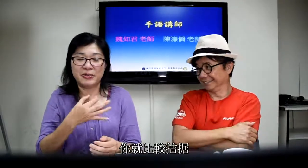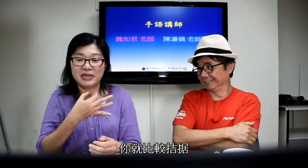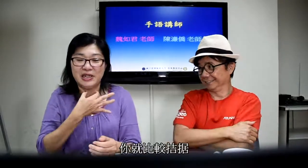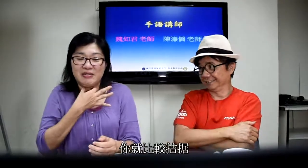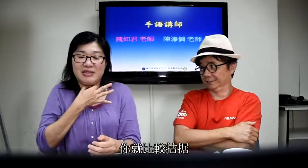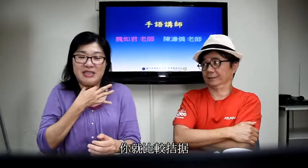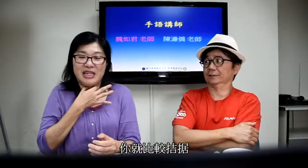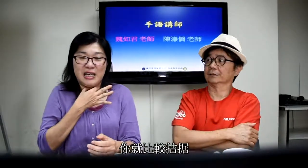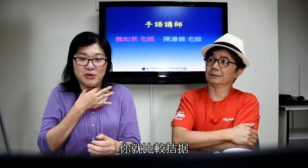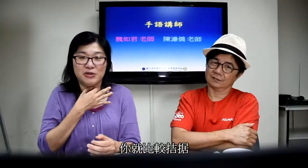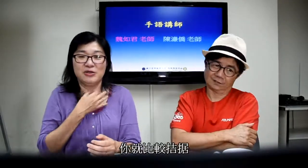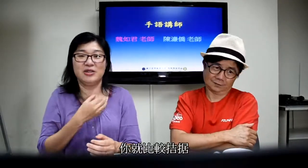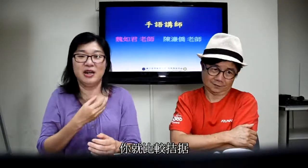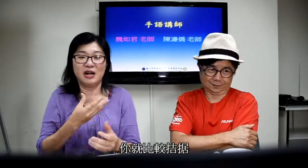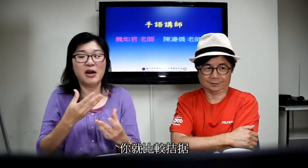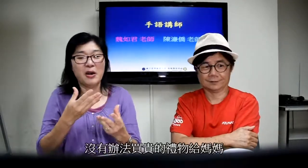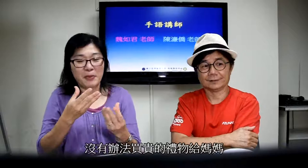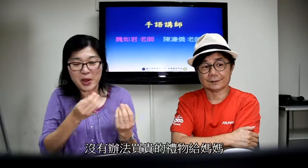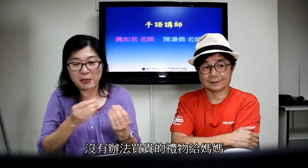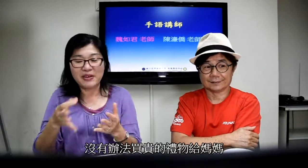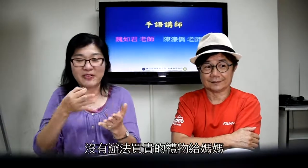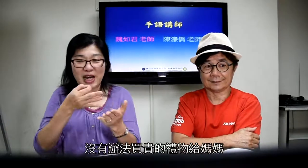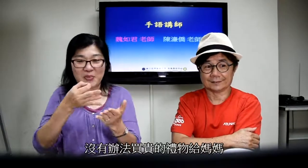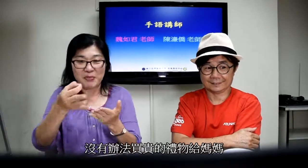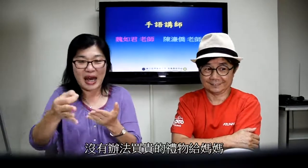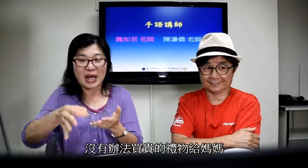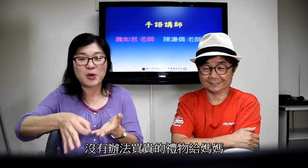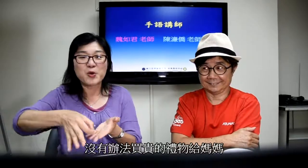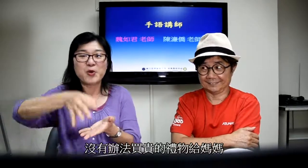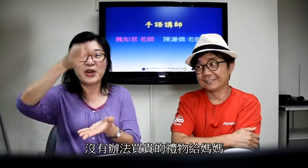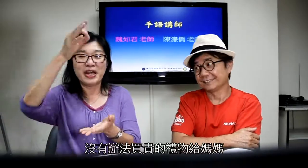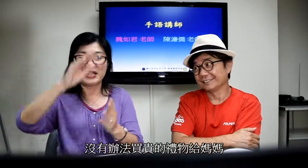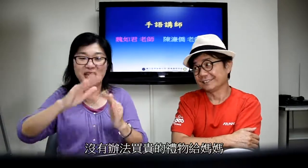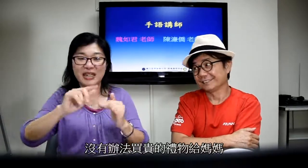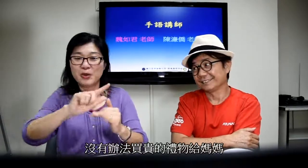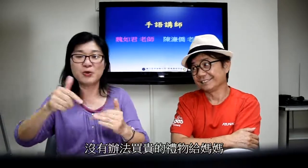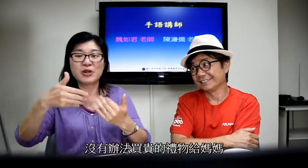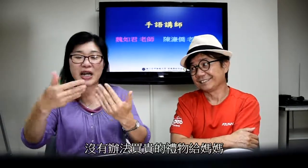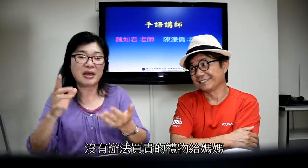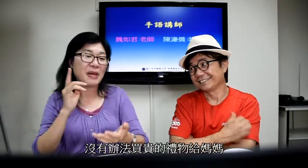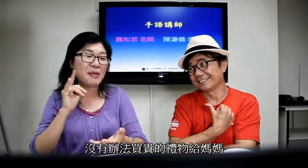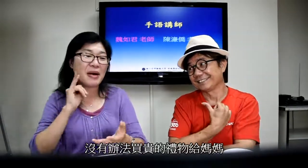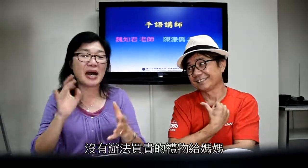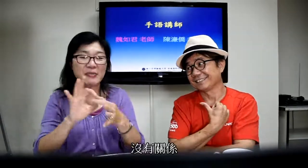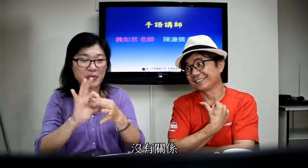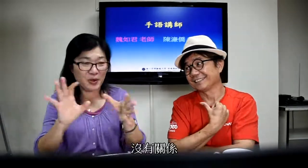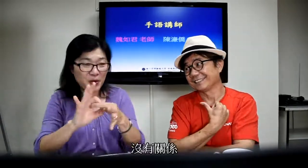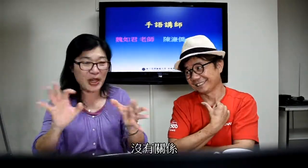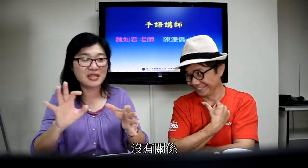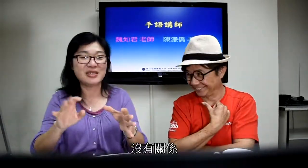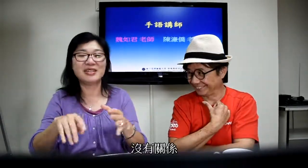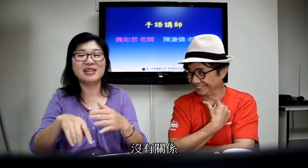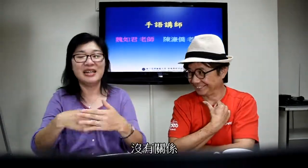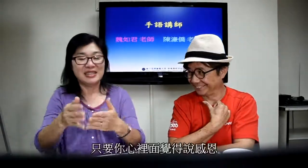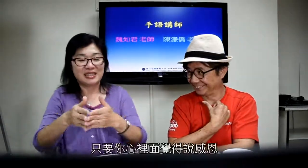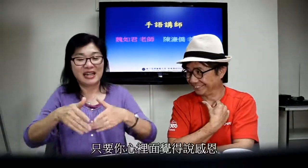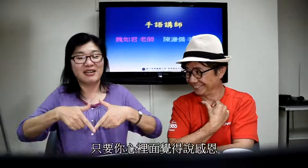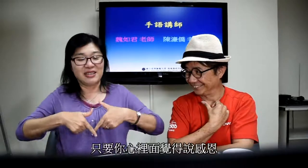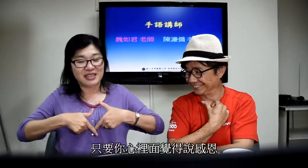较拮据哈，没有办法买贵的礼物给妈妈，没有关系，只要你心